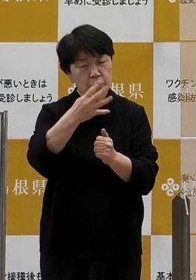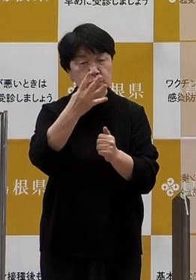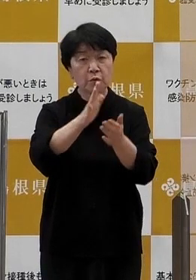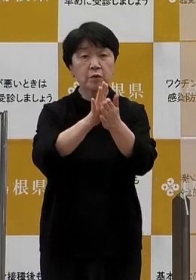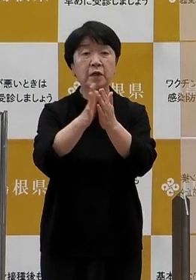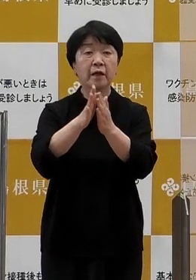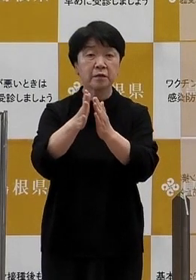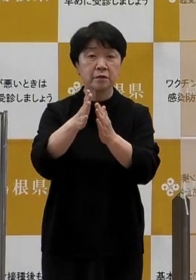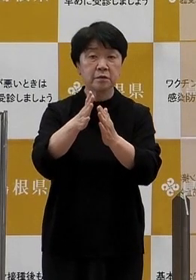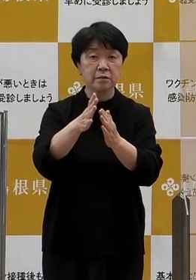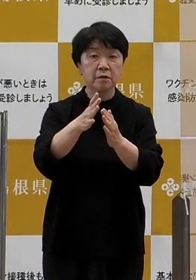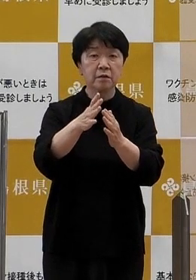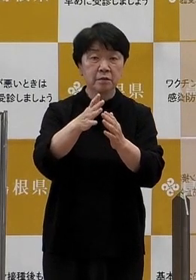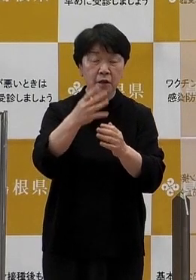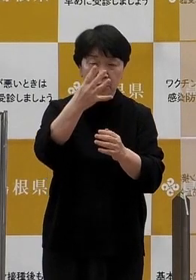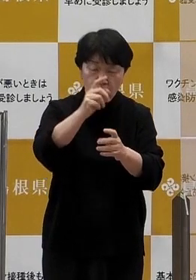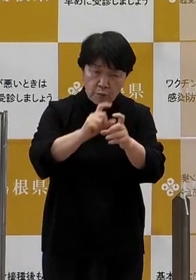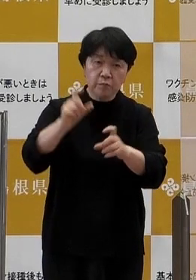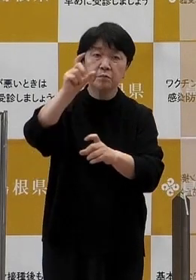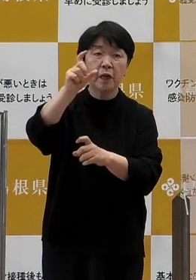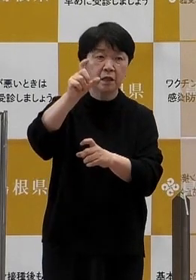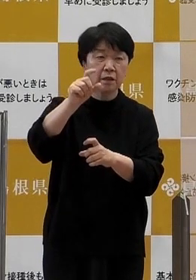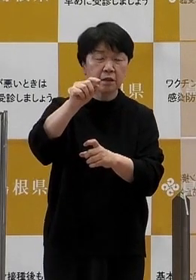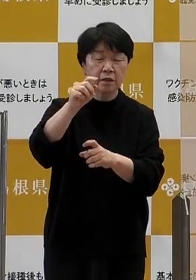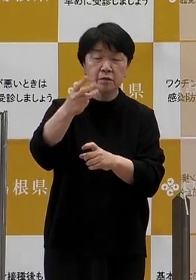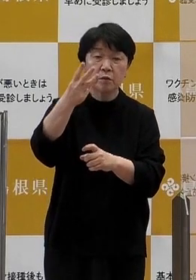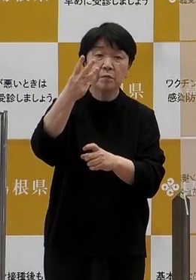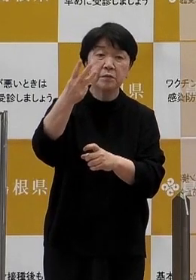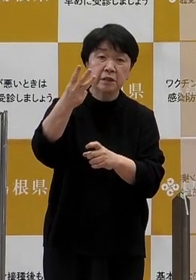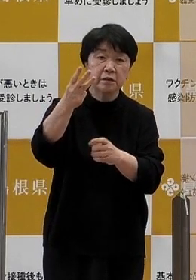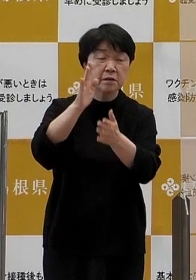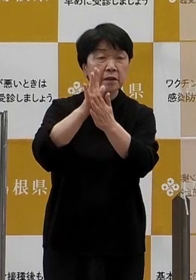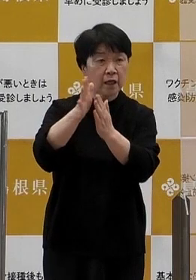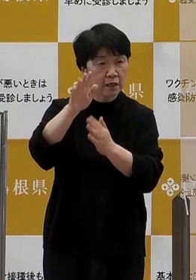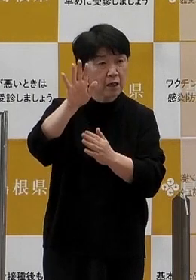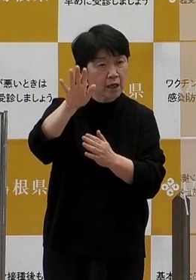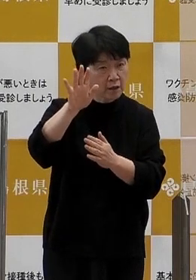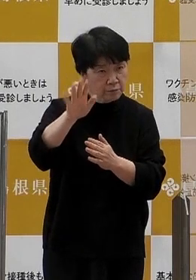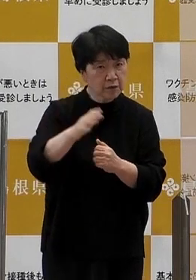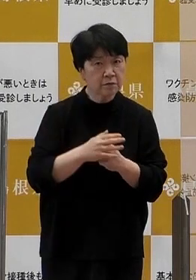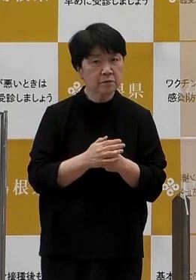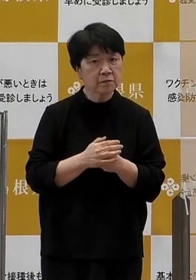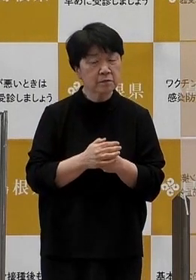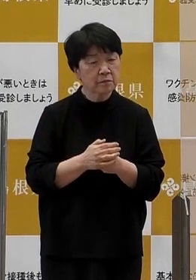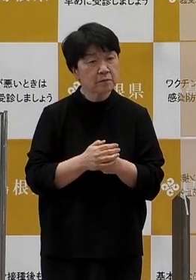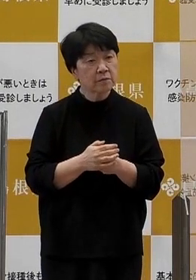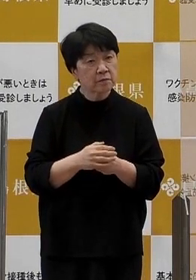4倍を超えているところは3つ。で、5倍が2つ。